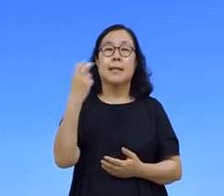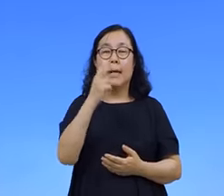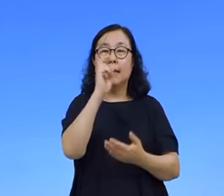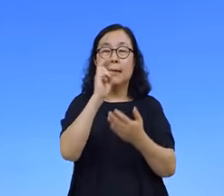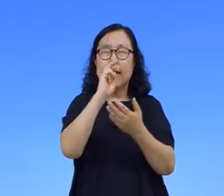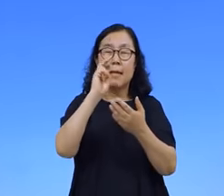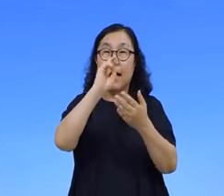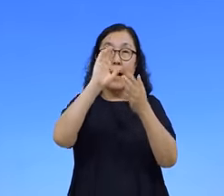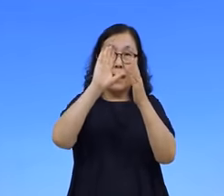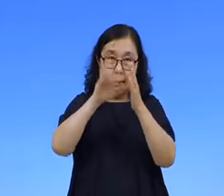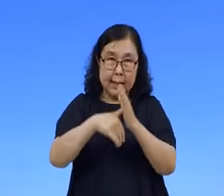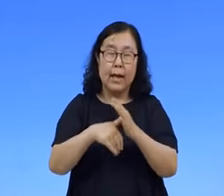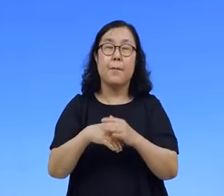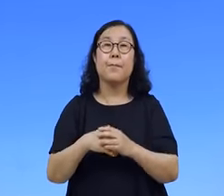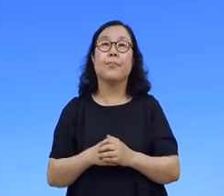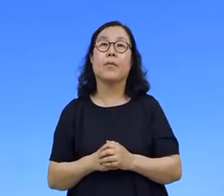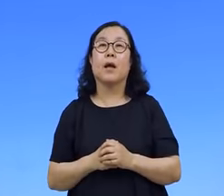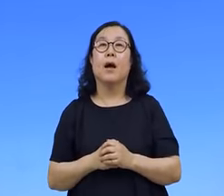후렴부터 다시 찬양할 텐데요,